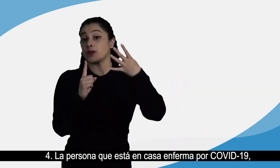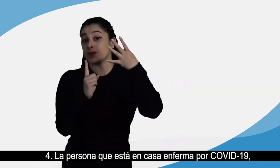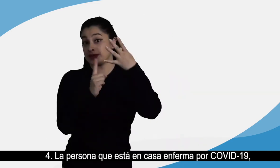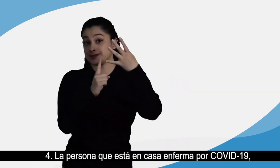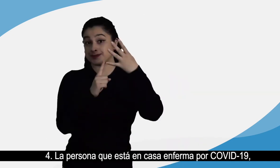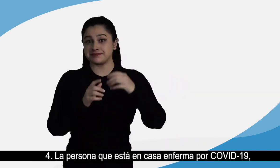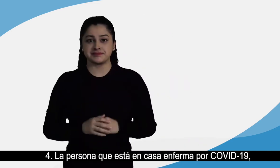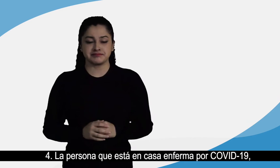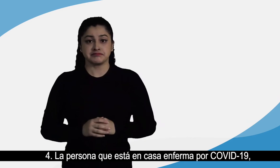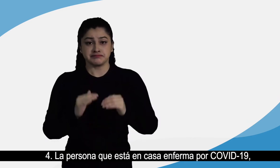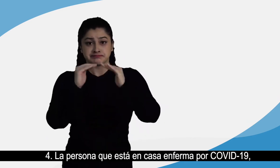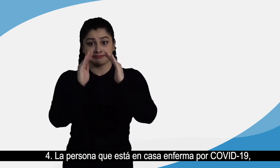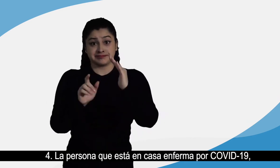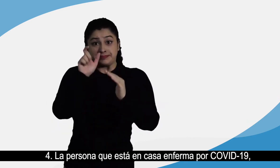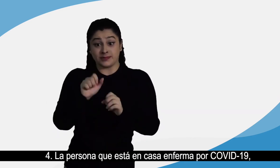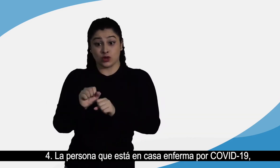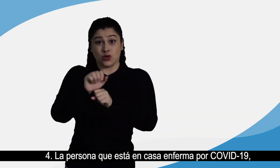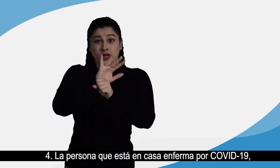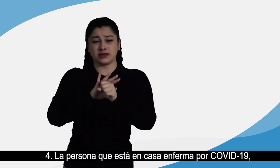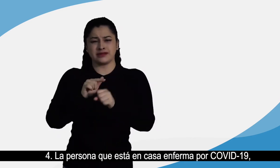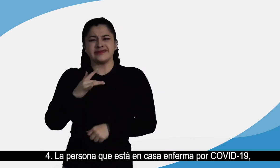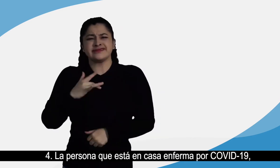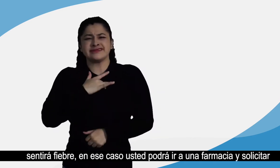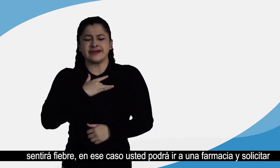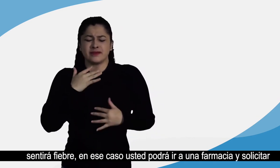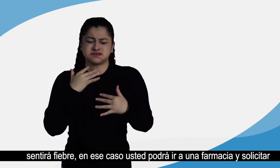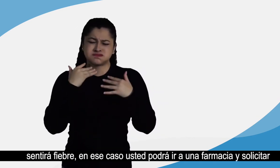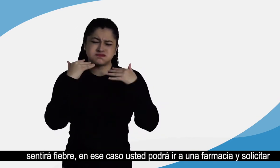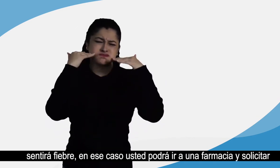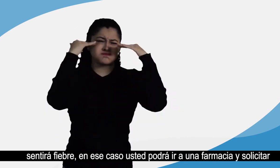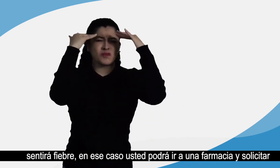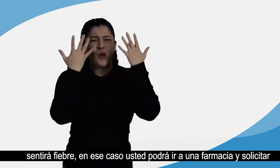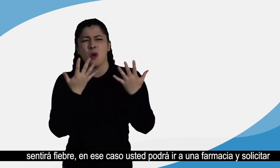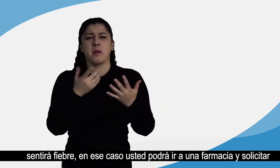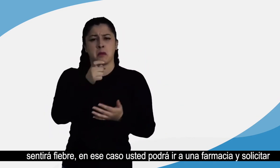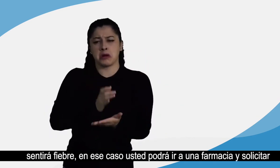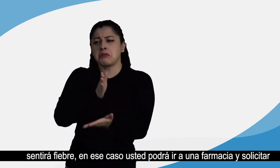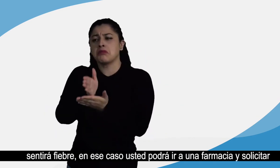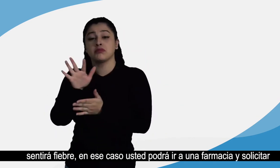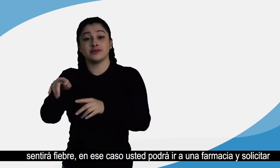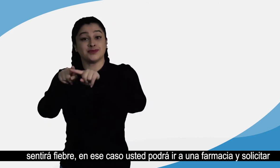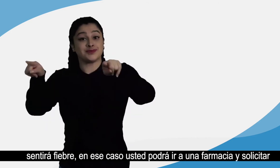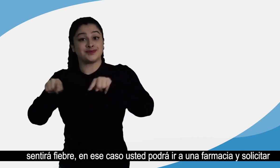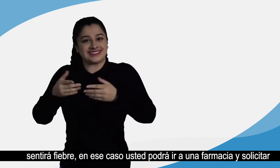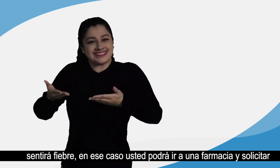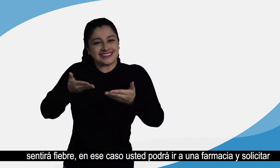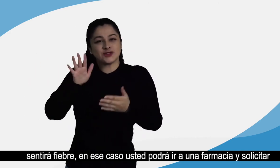persona que está en casa enferma por COVID-19 sentirá fiebre En ese caso, usted podrá ir a una farmacia y